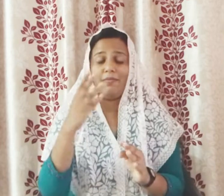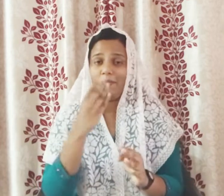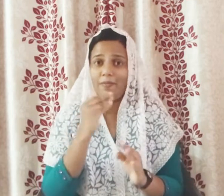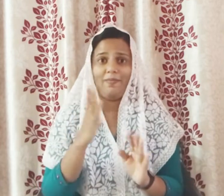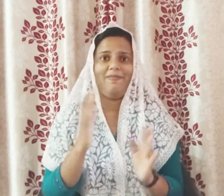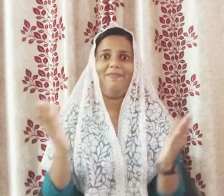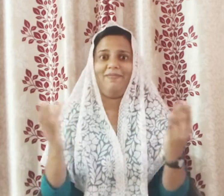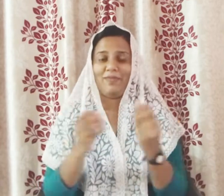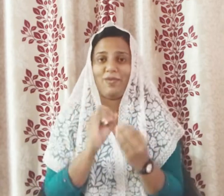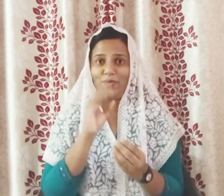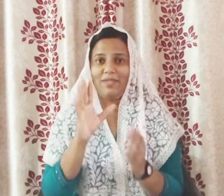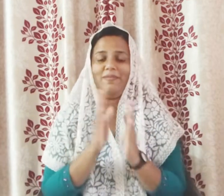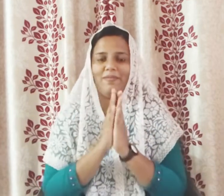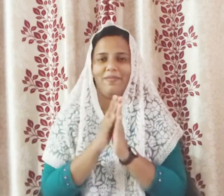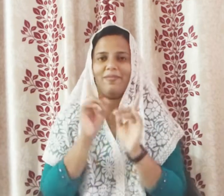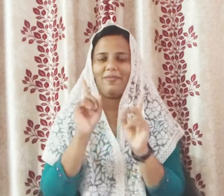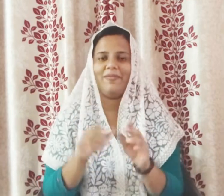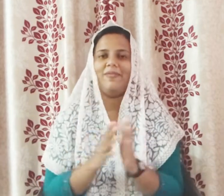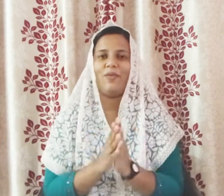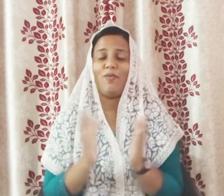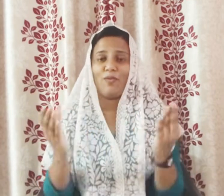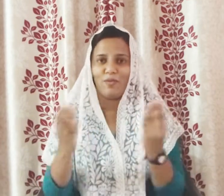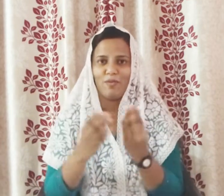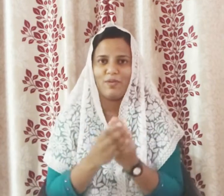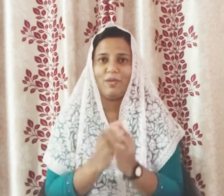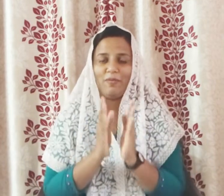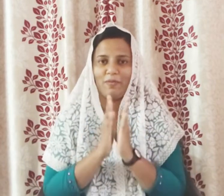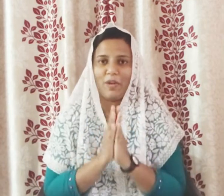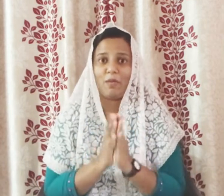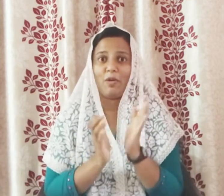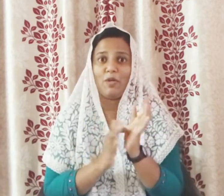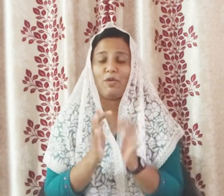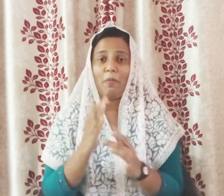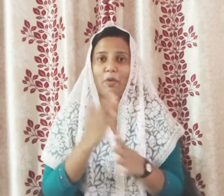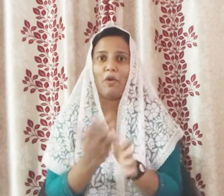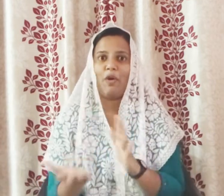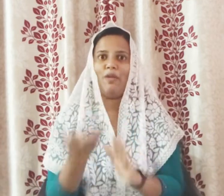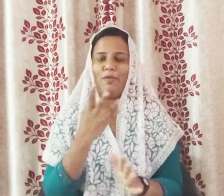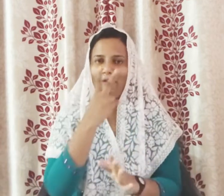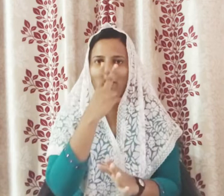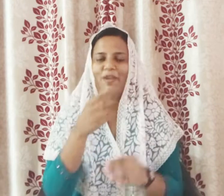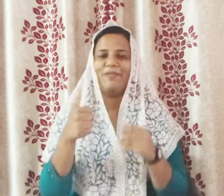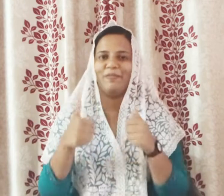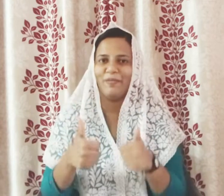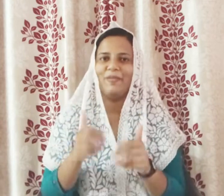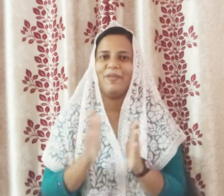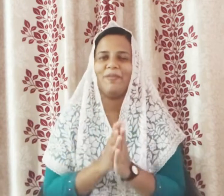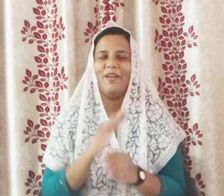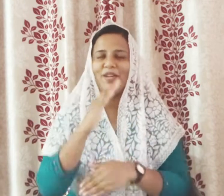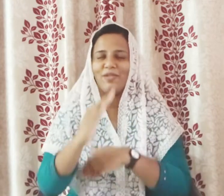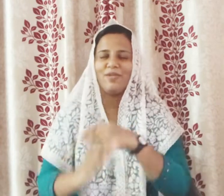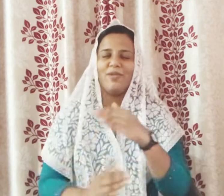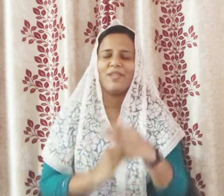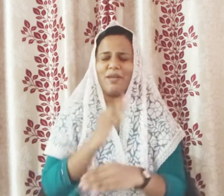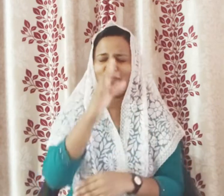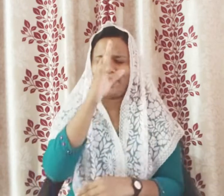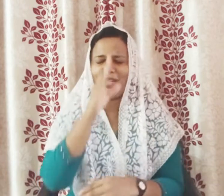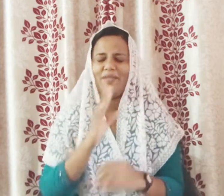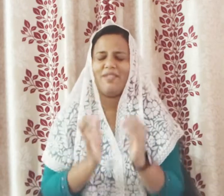ആരും മൗനമായിരിക്കാതെ എല്ലാവരും കർത്താവിനെ സ്തോത്രം ചെയ്ത് ഒരുമിച്ച് നമ്മൾ പ്രാർത്ഥിക്കുമ്പോൾ ദൈവത്തിൻ്റെ പ്രവൃത്തി വേഗത്തിൽ നമുക്ക് കാണുവാൻ കഴിയും. ഞങ്ങളുടെ സ്വർഗീയ പിതാവ് യേശു